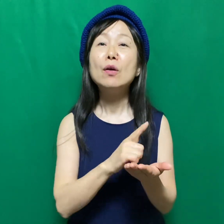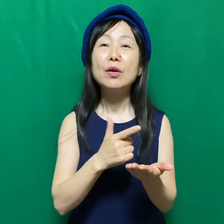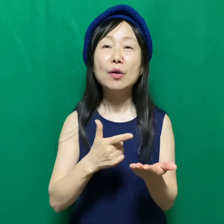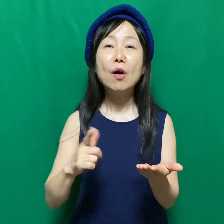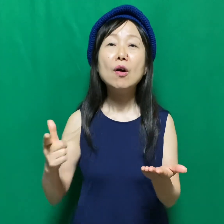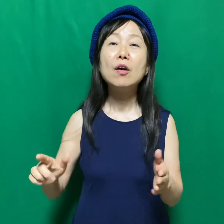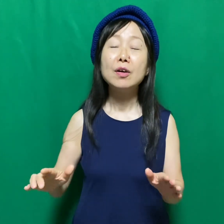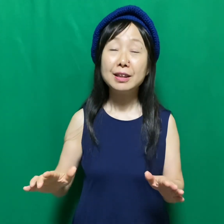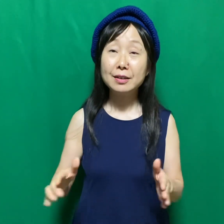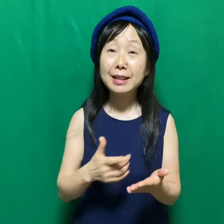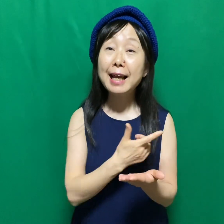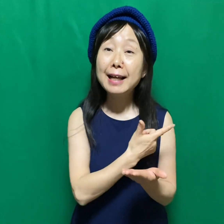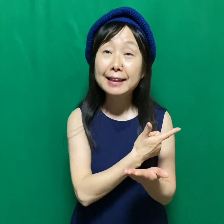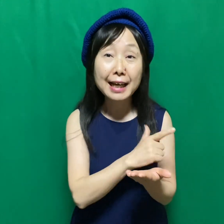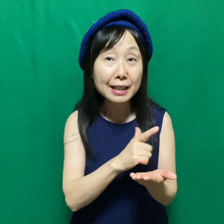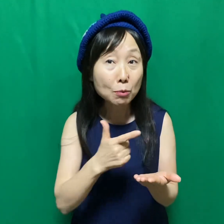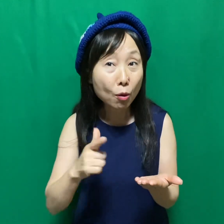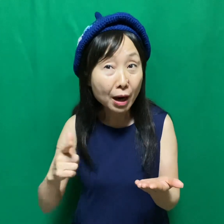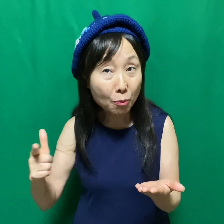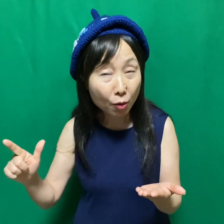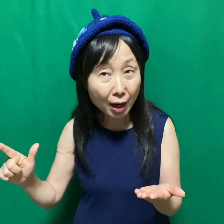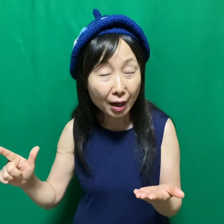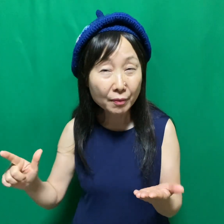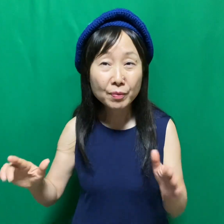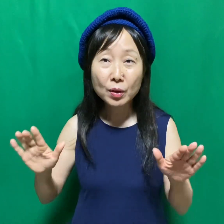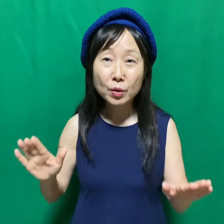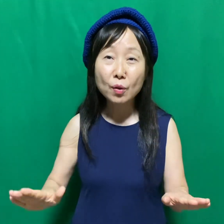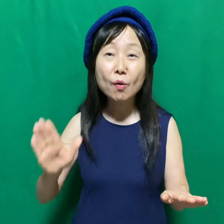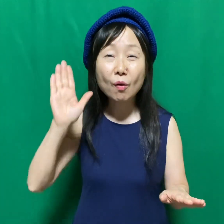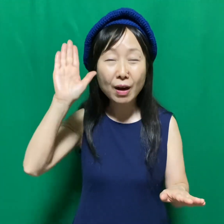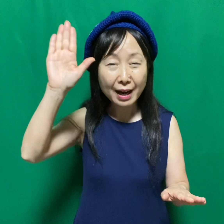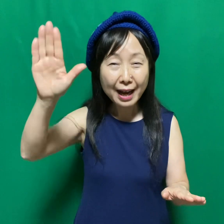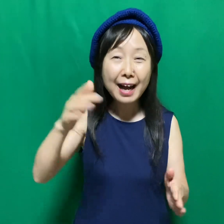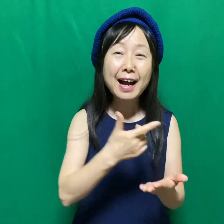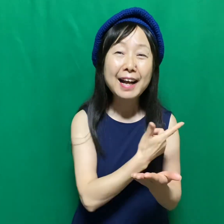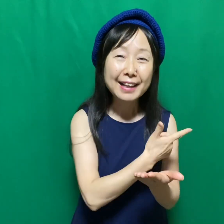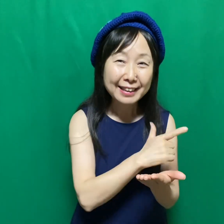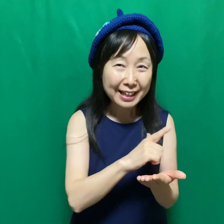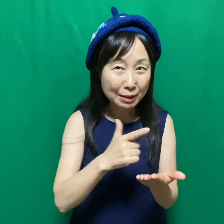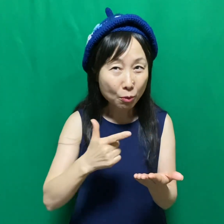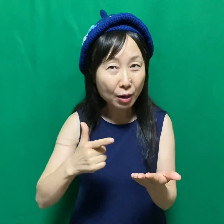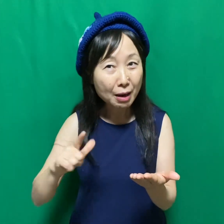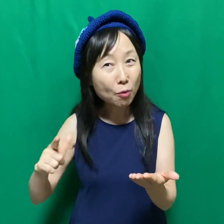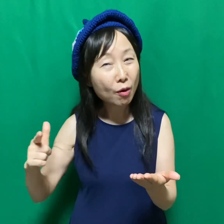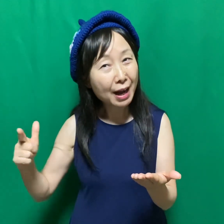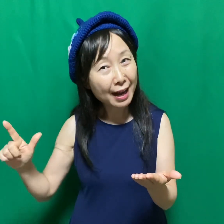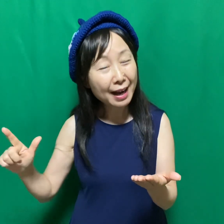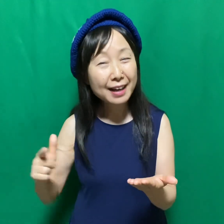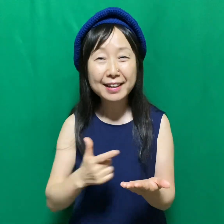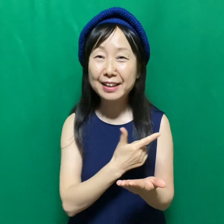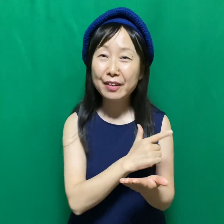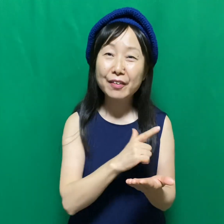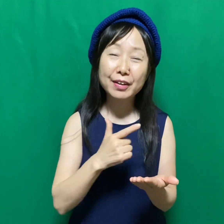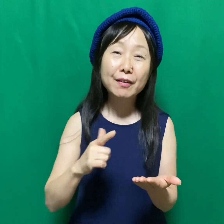ろで、何もかもが、今日から何もかもが、いろいろが、